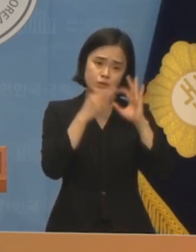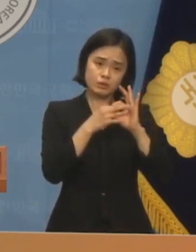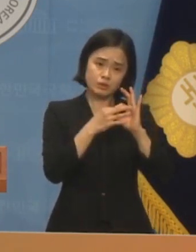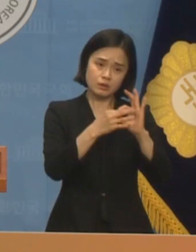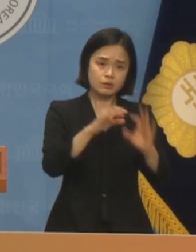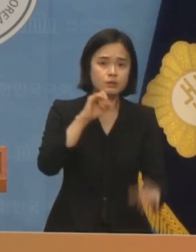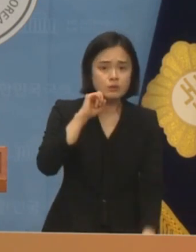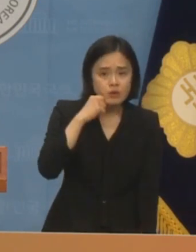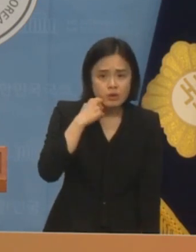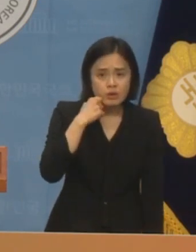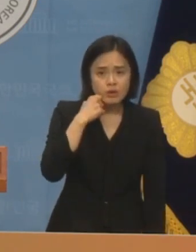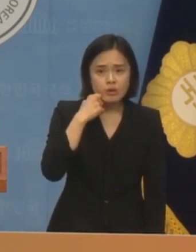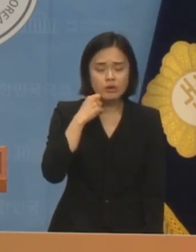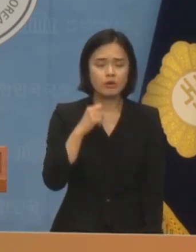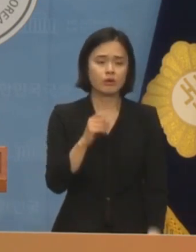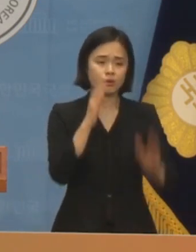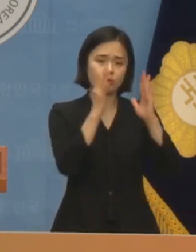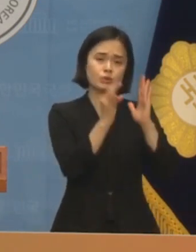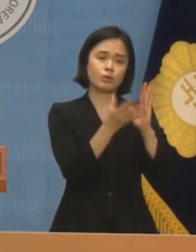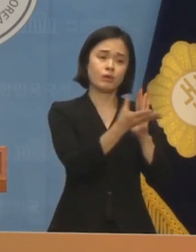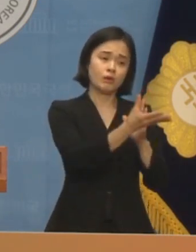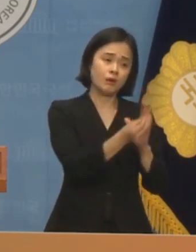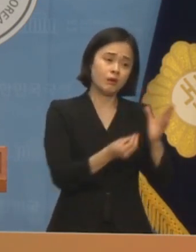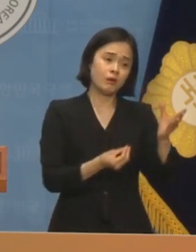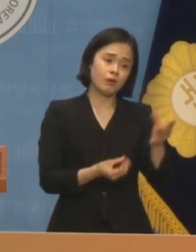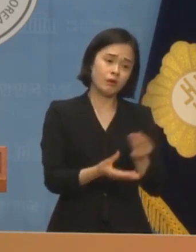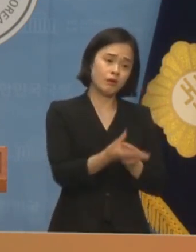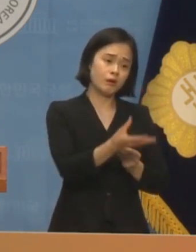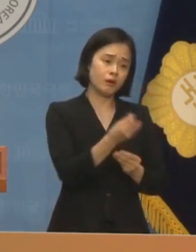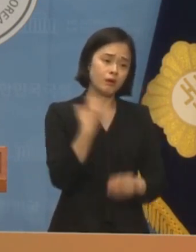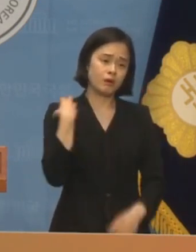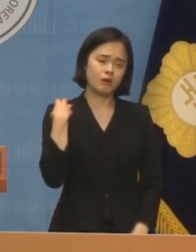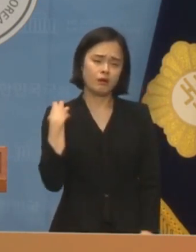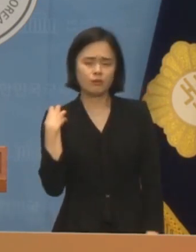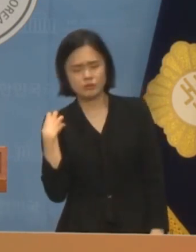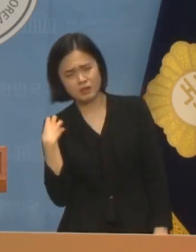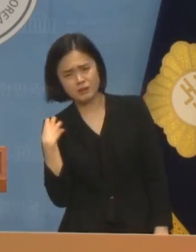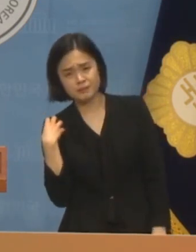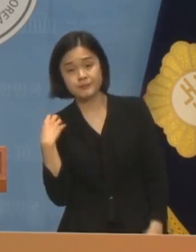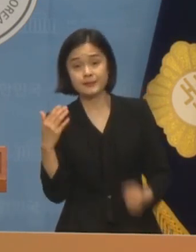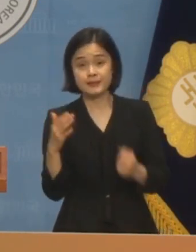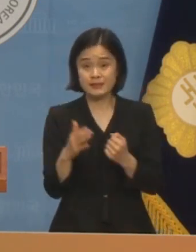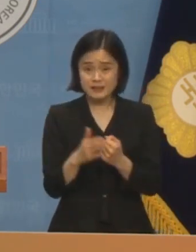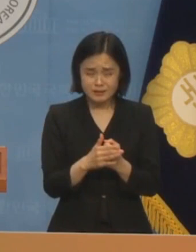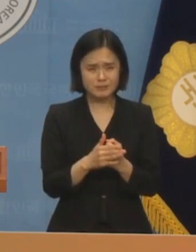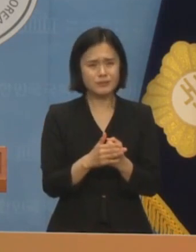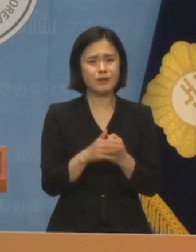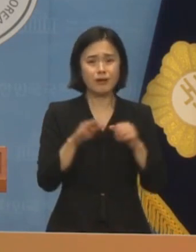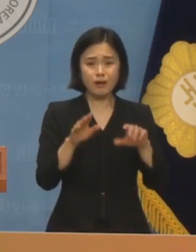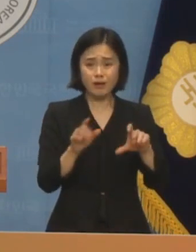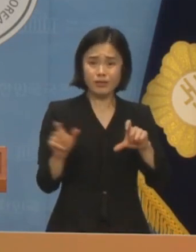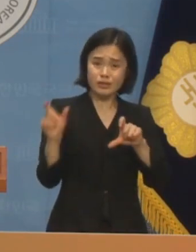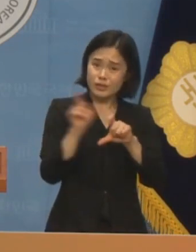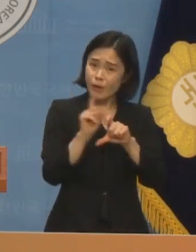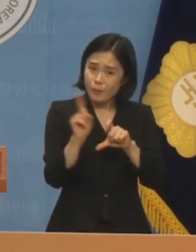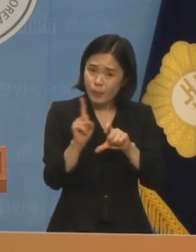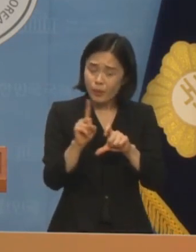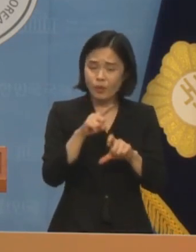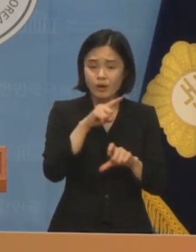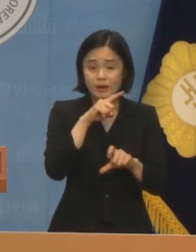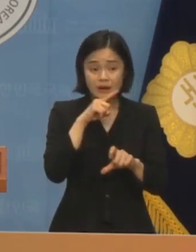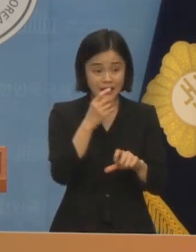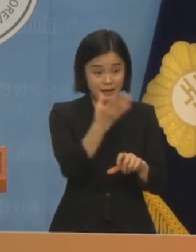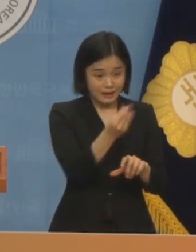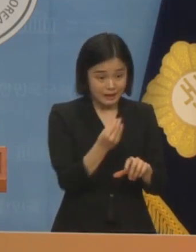가중되고 있습니다. 이러한 상황에서 학자금 대출금 상환까지 해야 하는 부담은